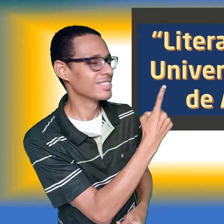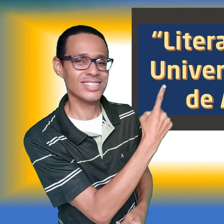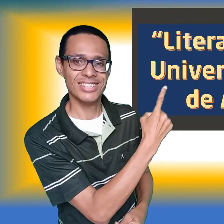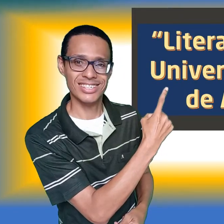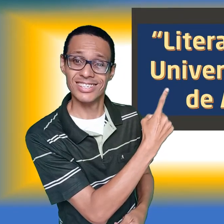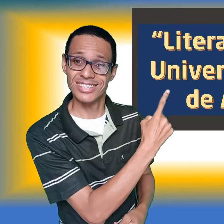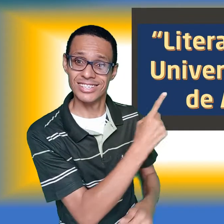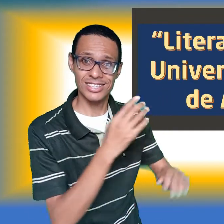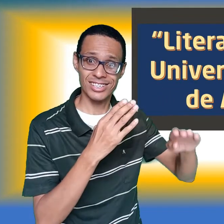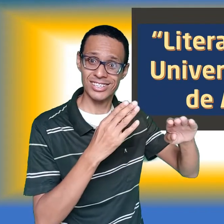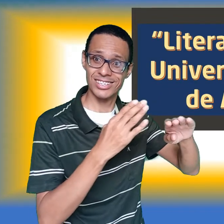que você chega lá.